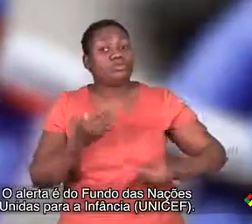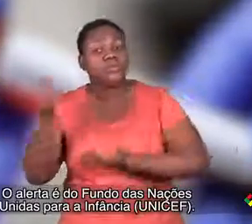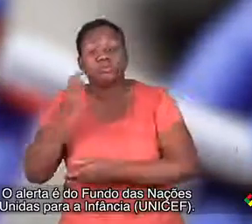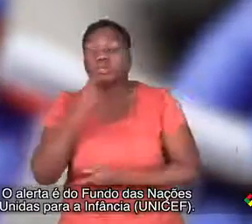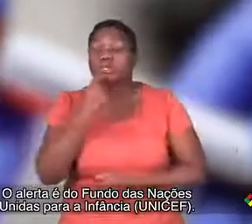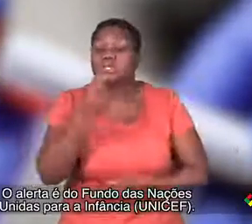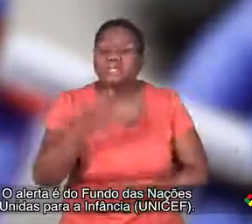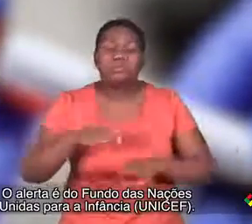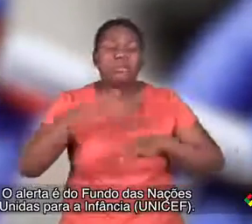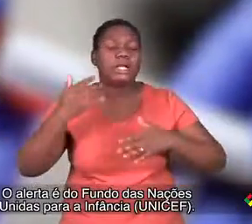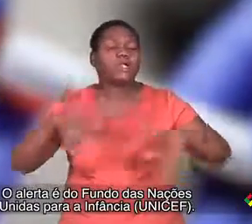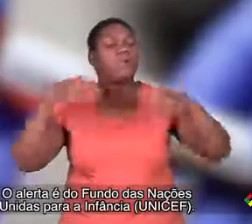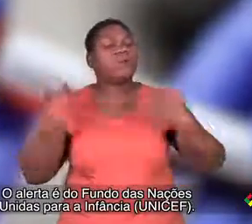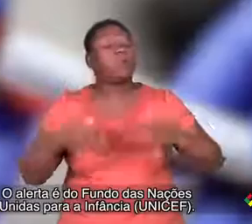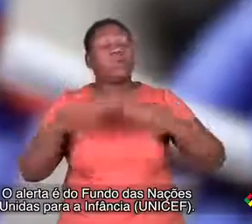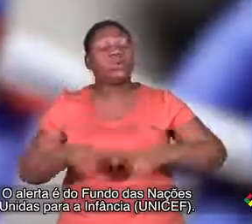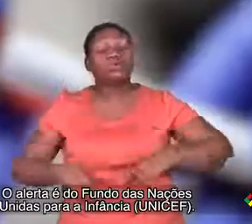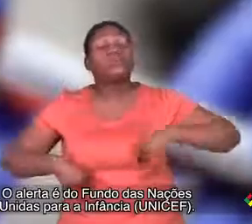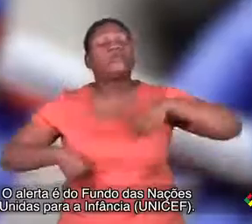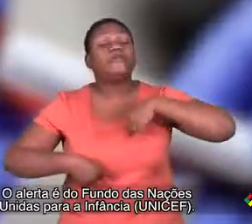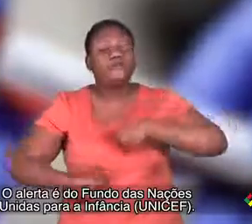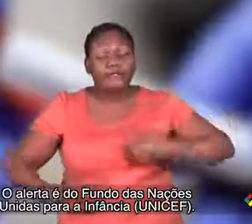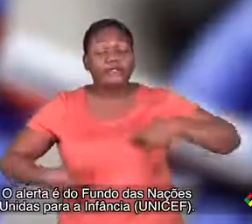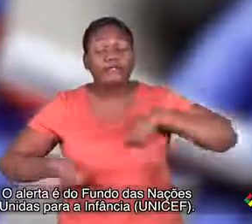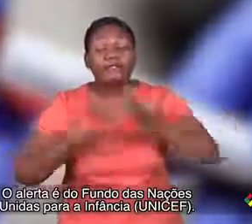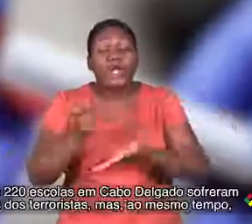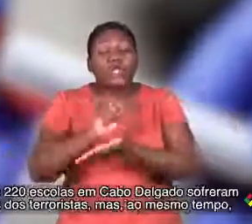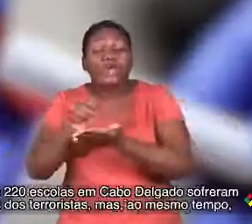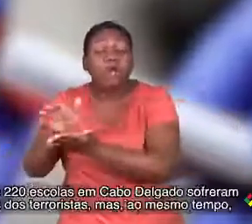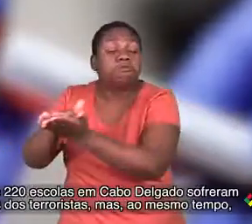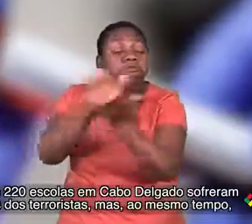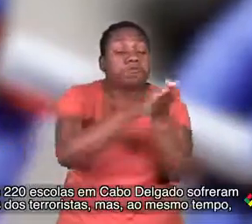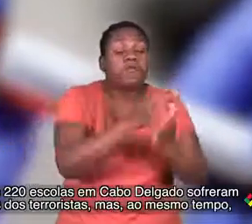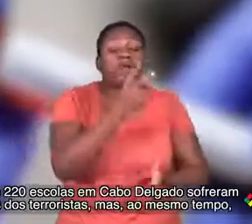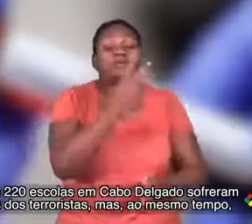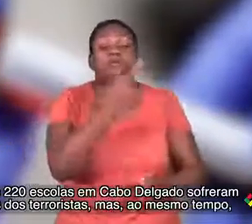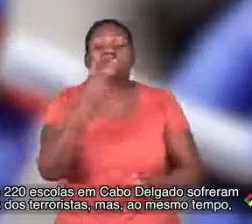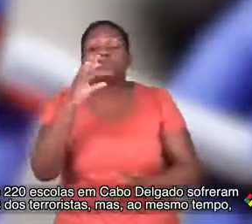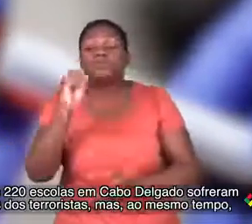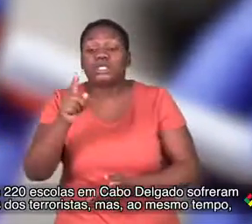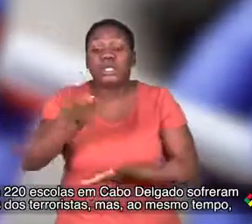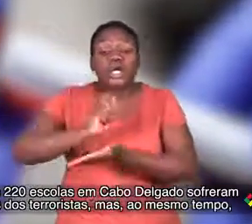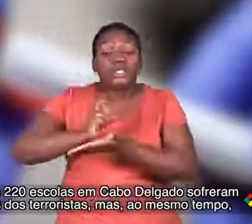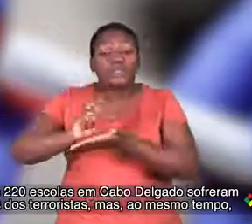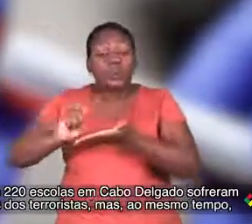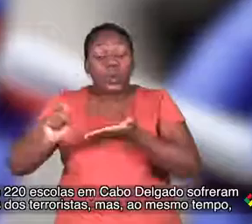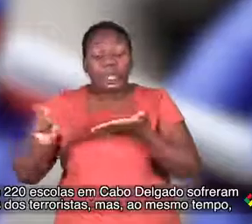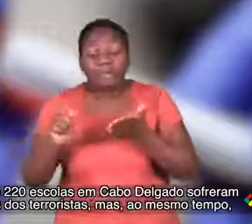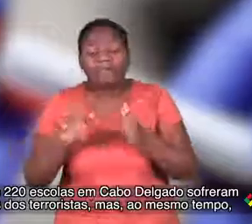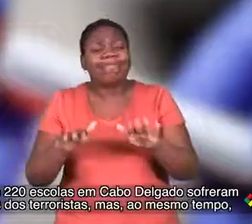do Fundo das Nações Unidas para a Infância, UNICEF. Cerca de 220 escolas em Cabo Delgado sofreram ataques